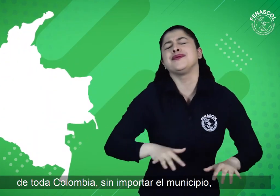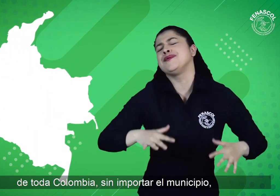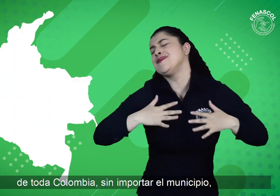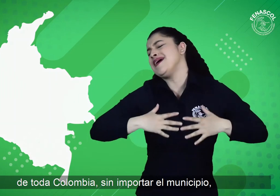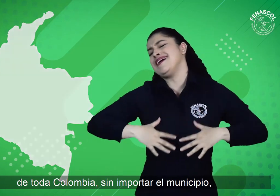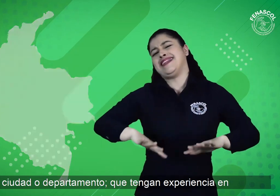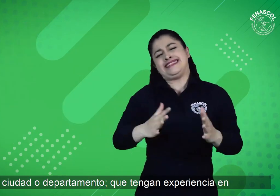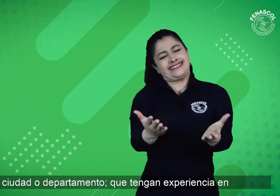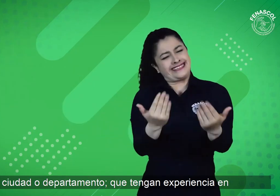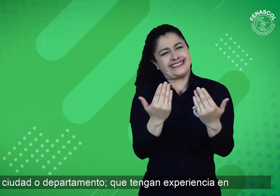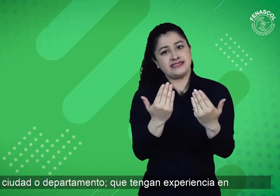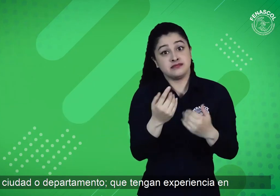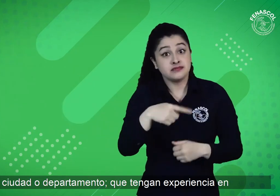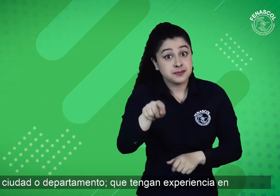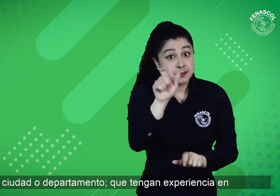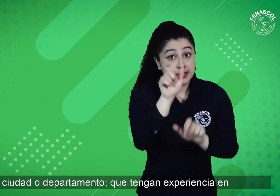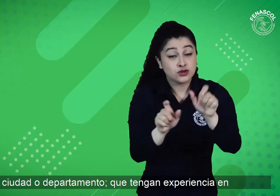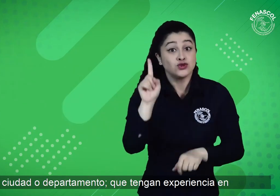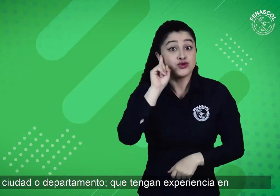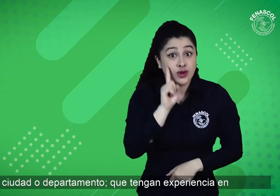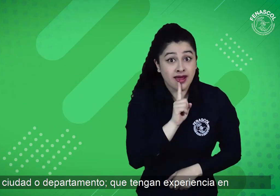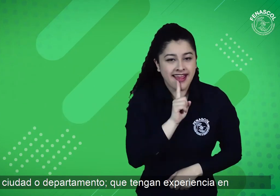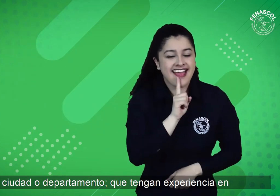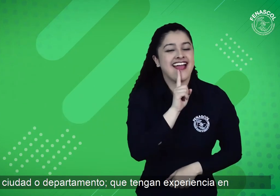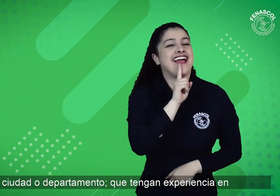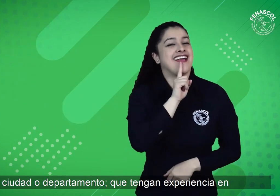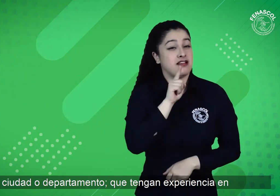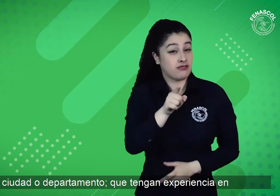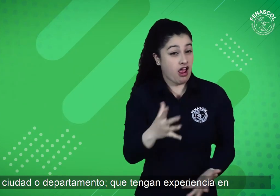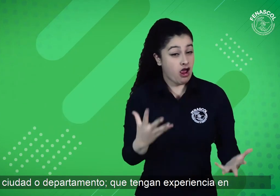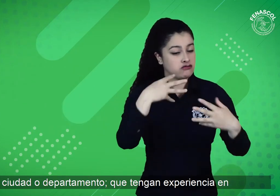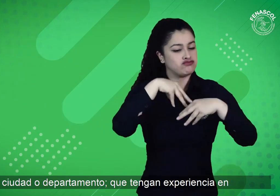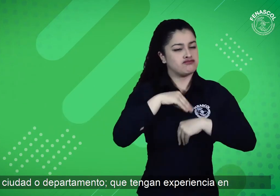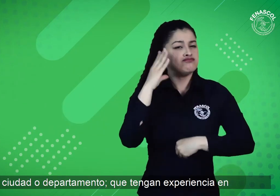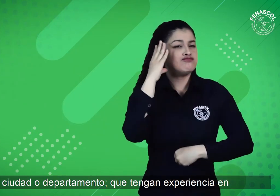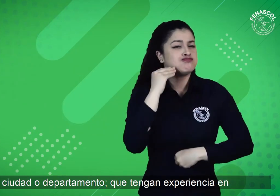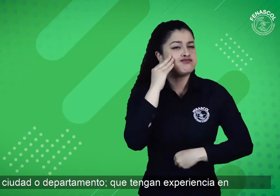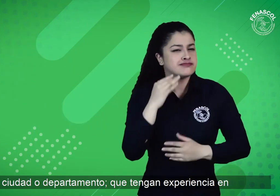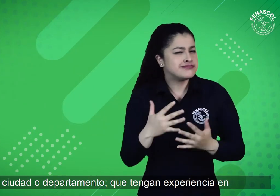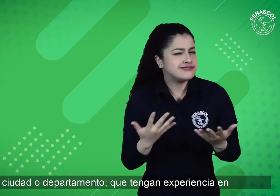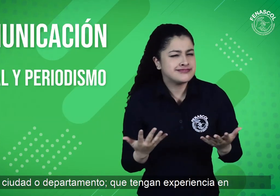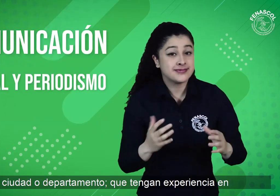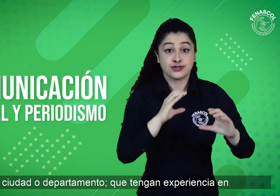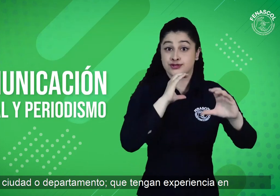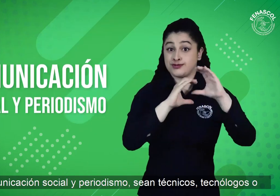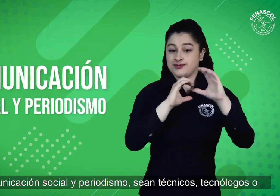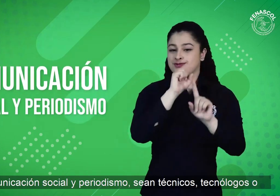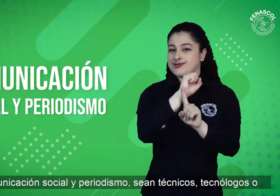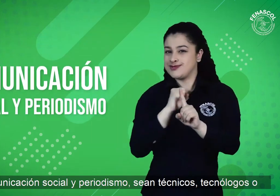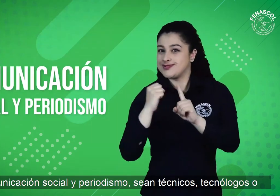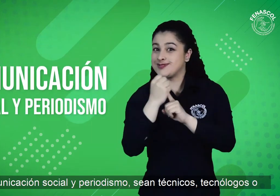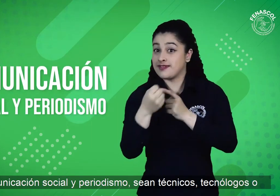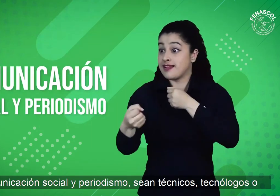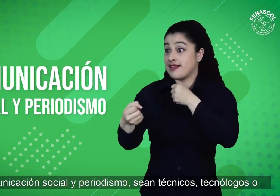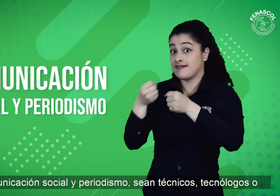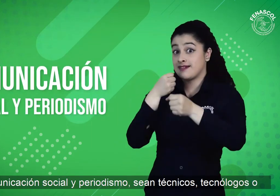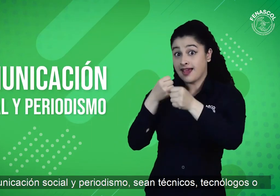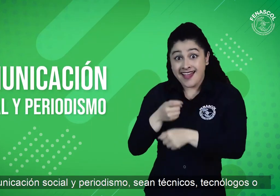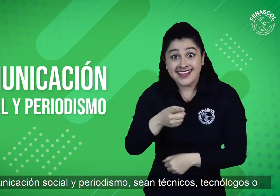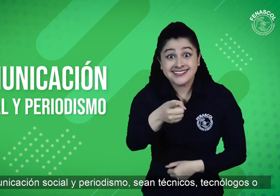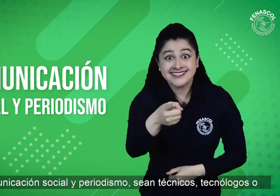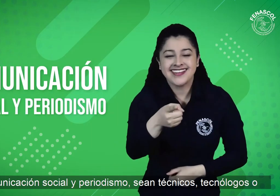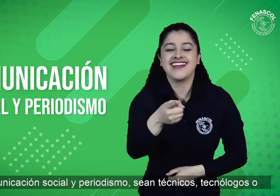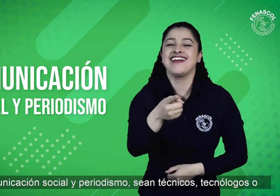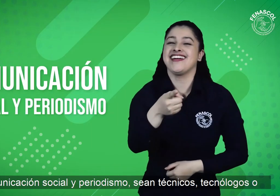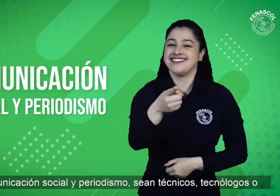municipio, ciudad o departamento, que tengan experiencia en comunicación social